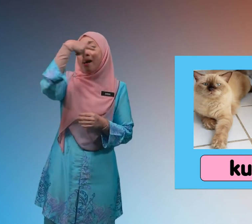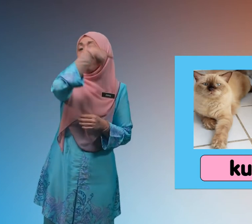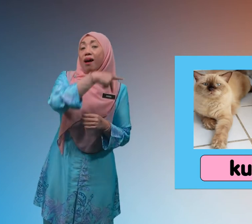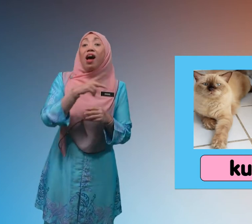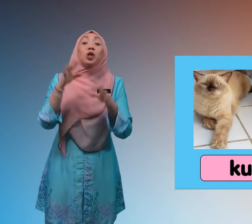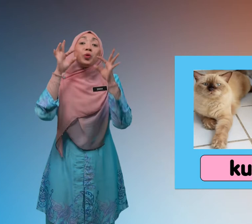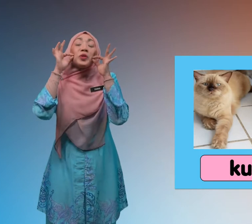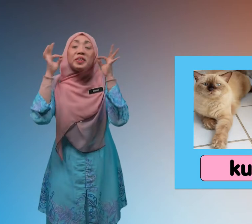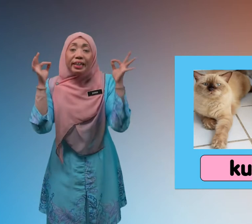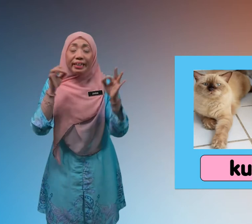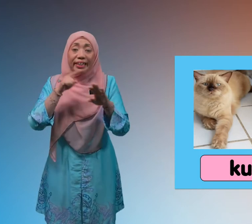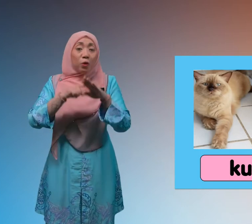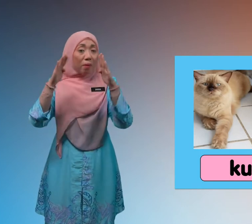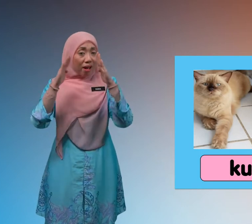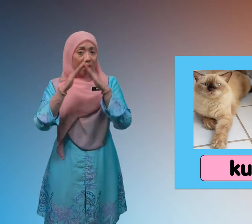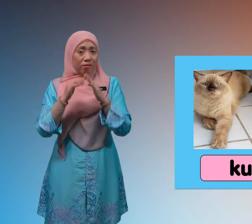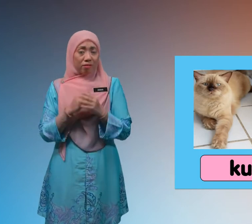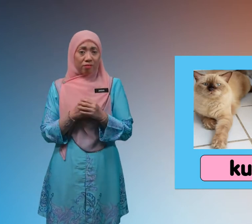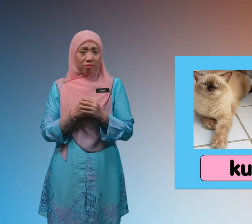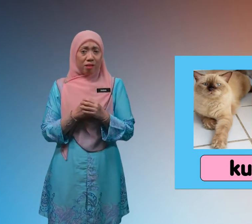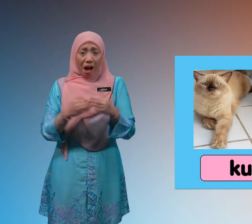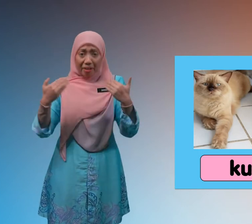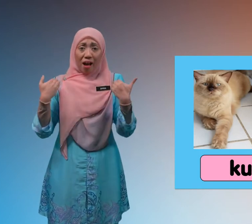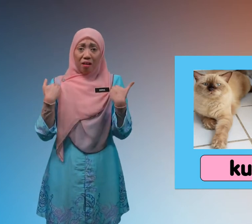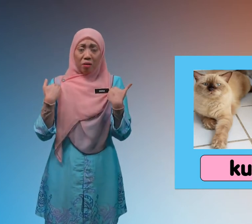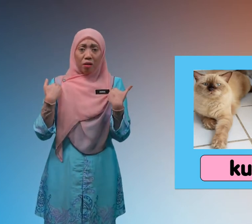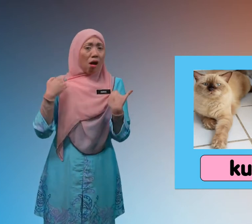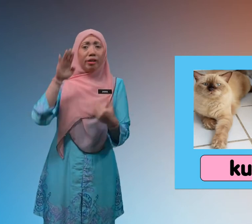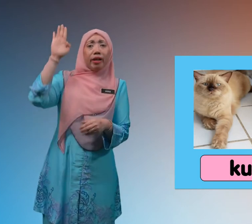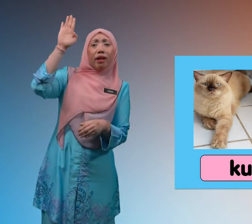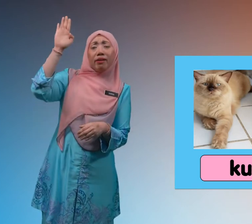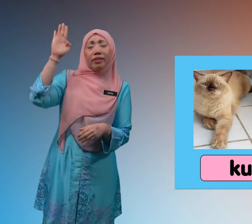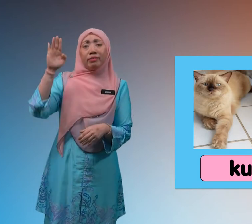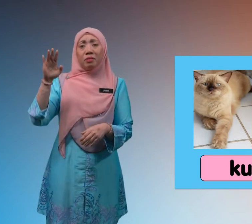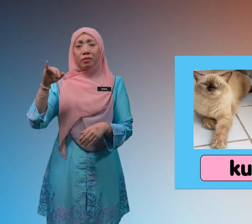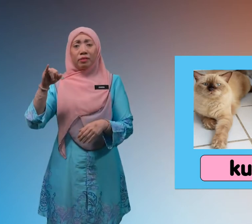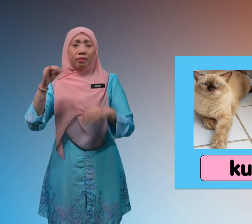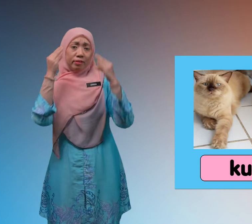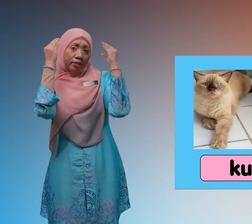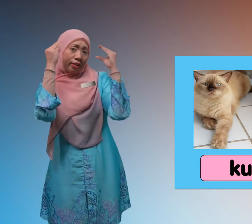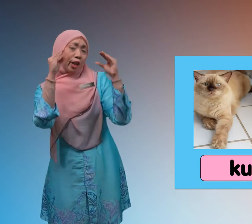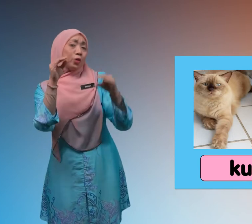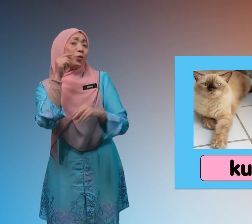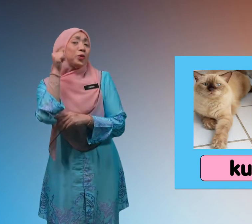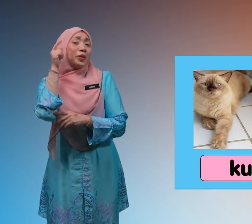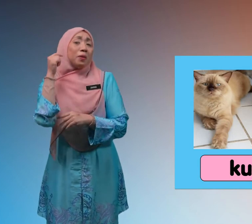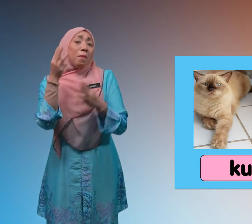pelihara kucing di rumah? Ada. Angkat tangan. Cikgu